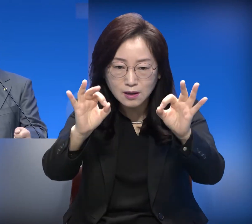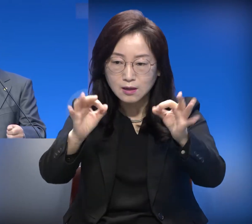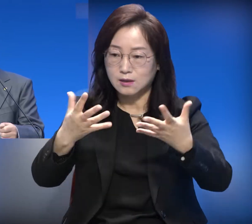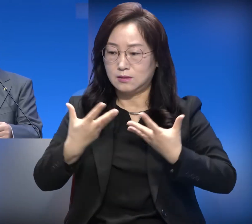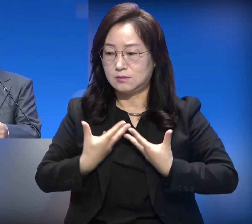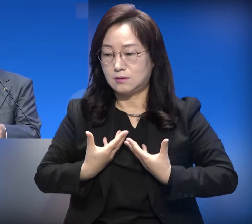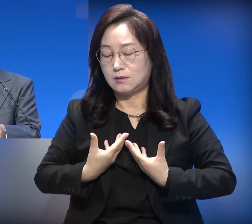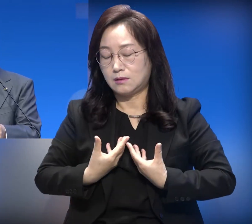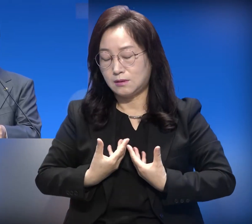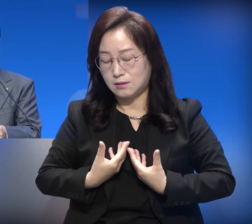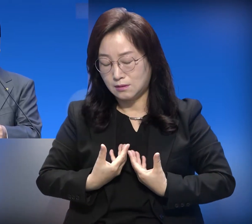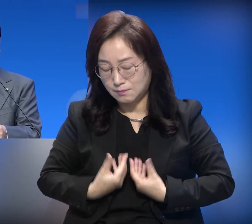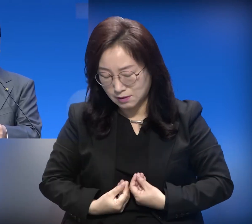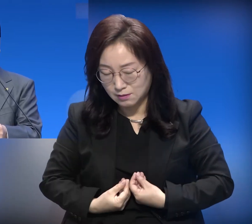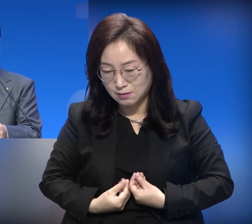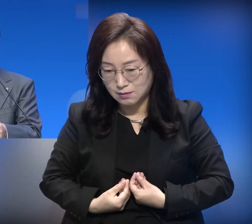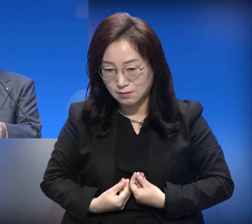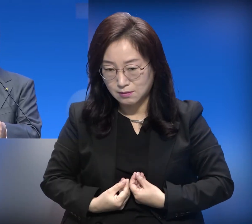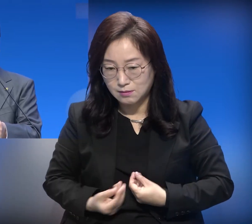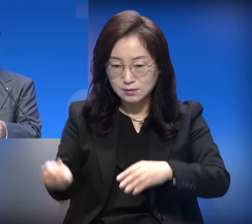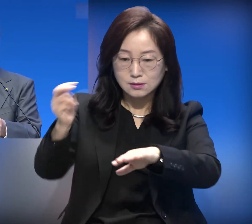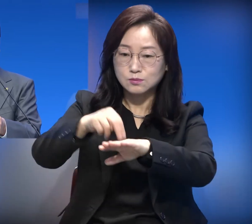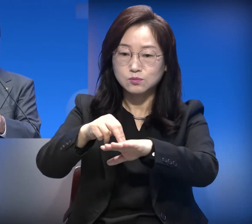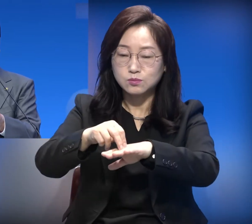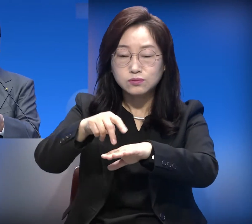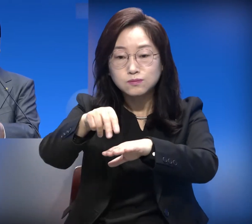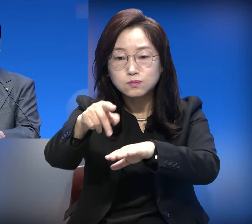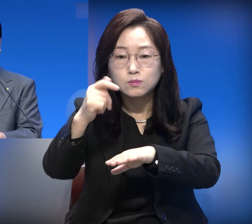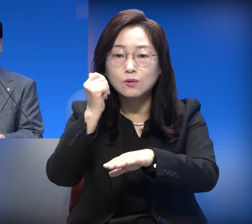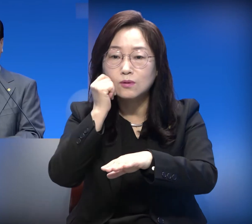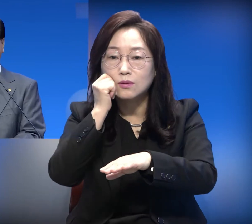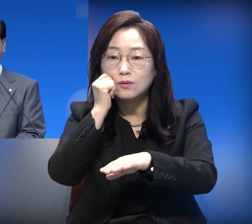주저앉아서 걷지 못하는, 그래서